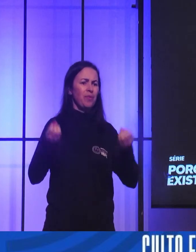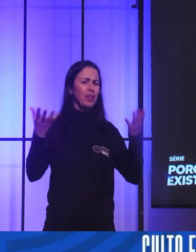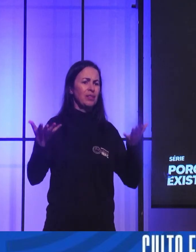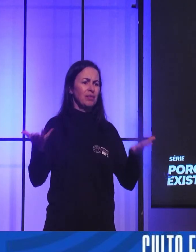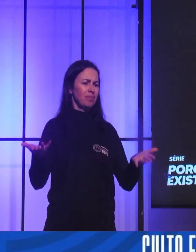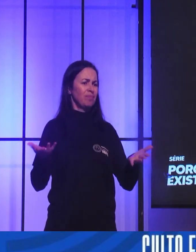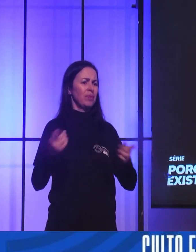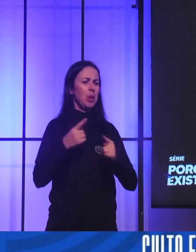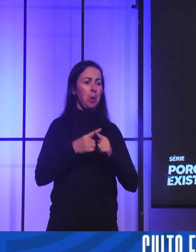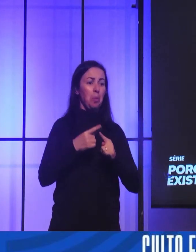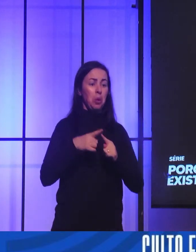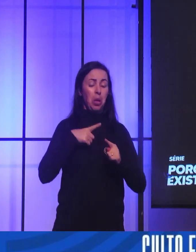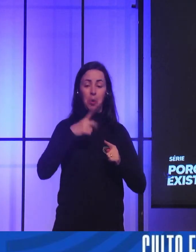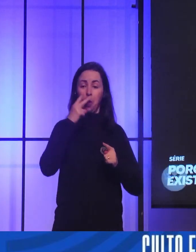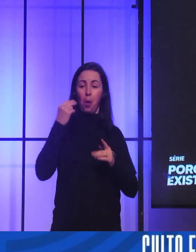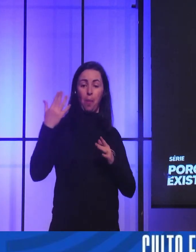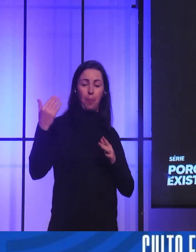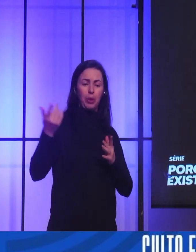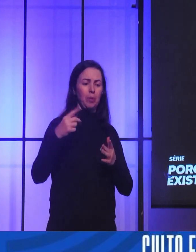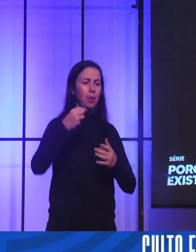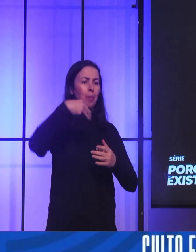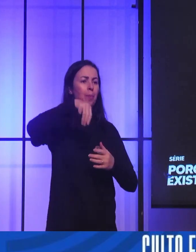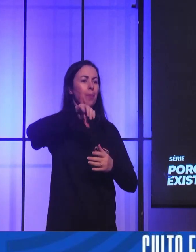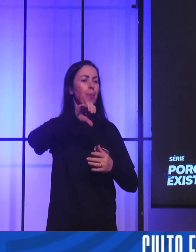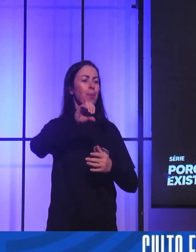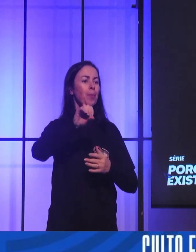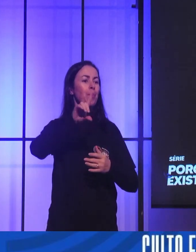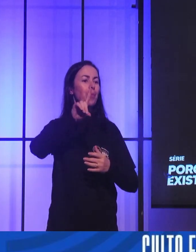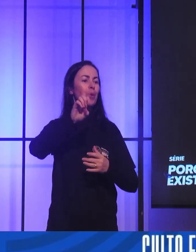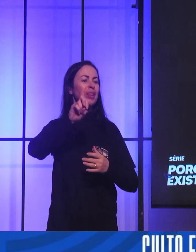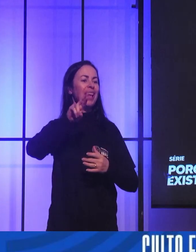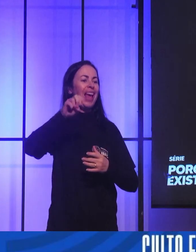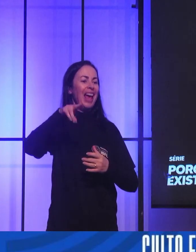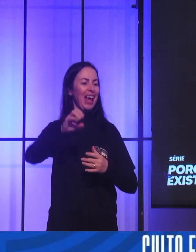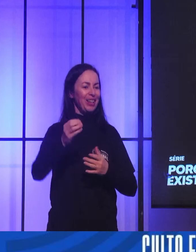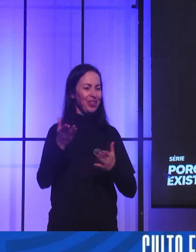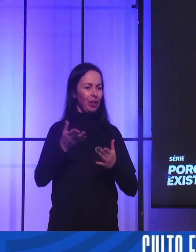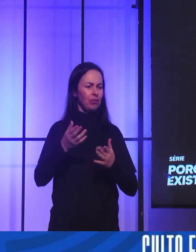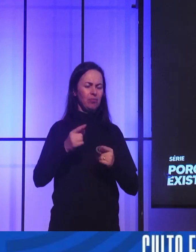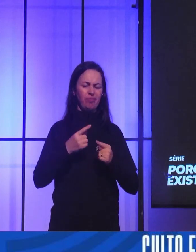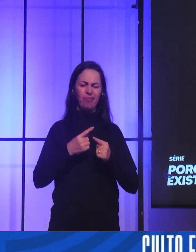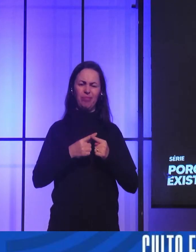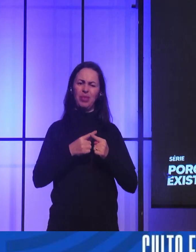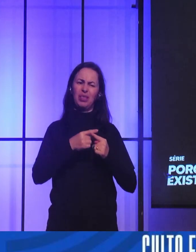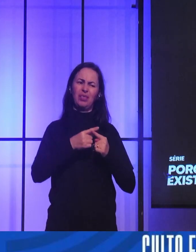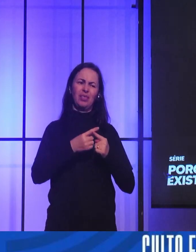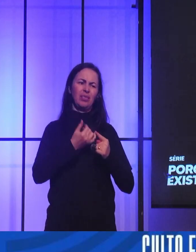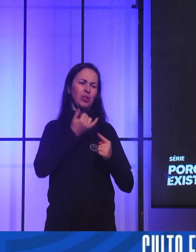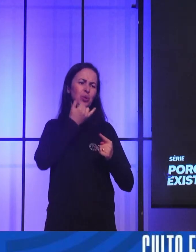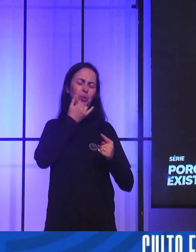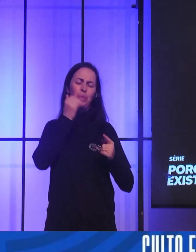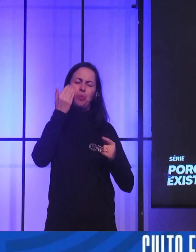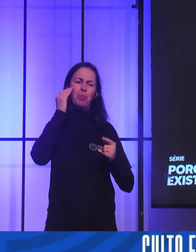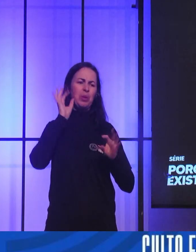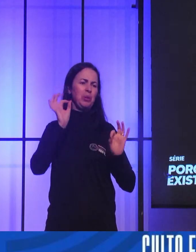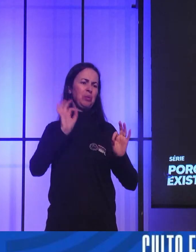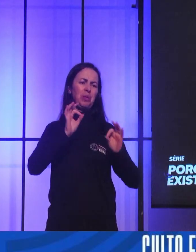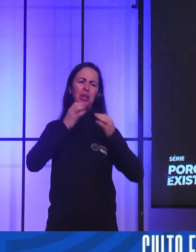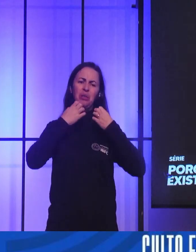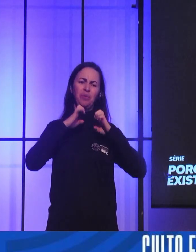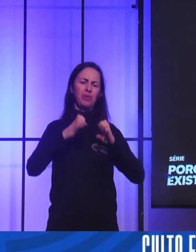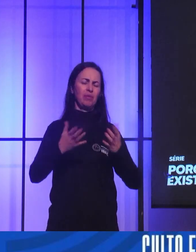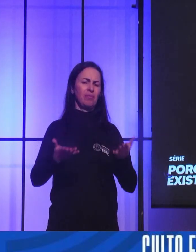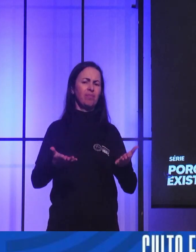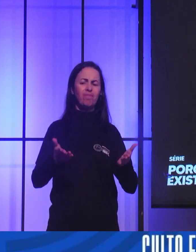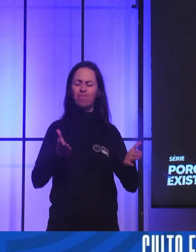Mas estamos sendo modernos, não vamos ser... Não entendeu nada do Evangelho. Por isso, você